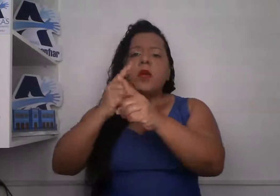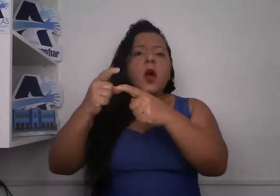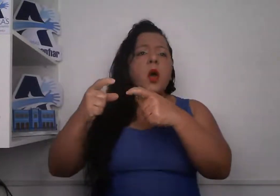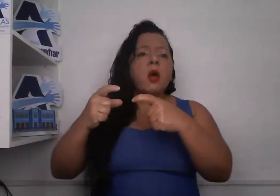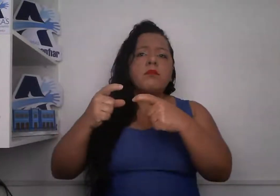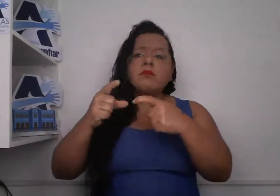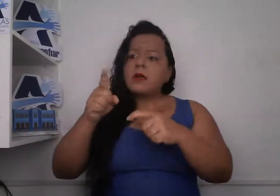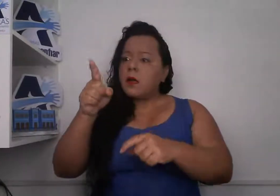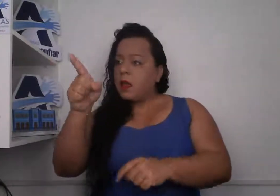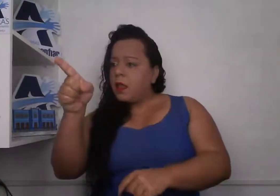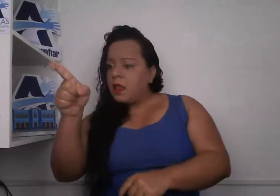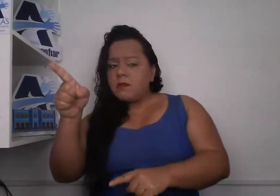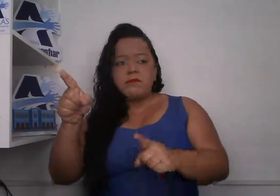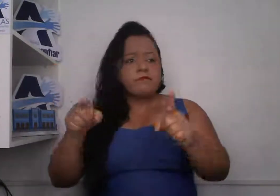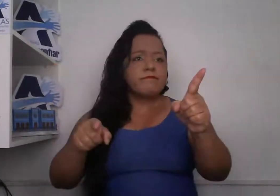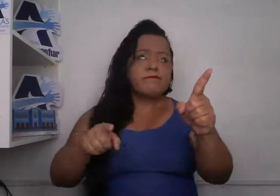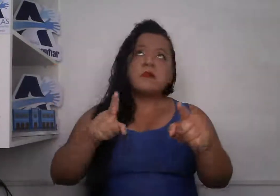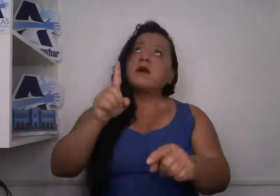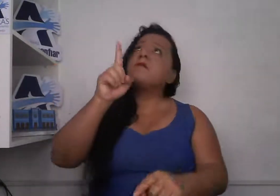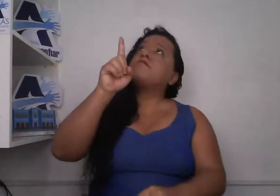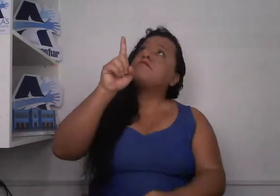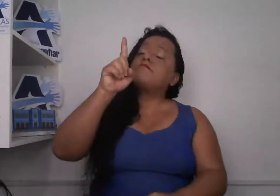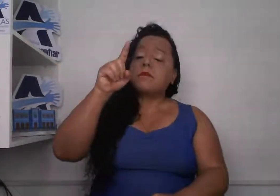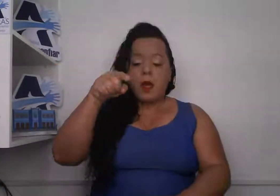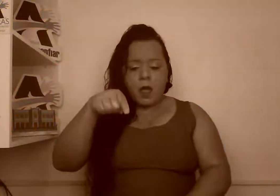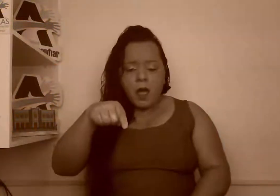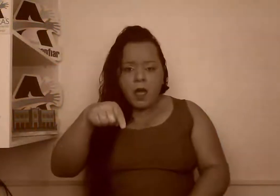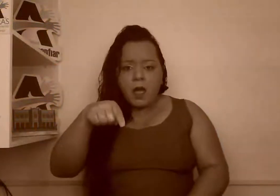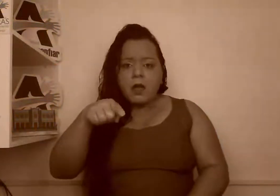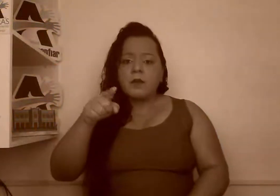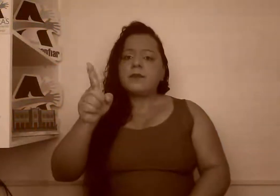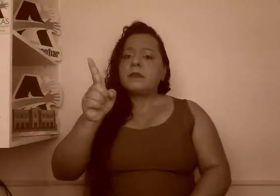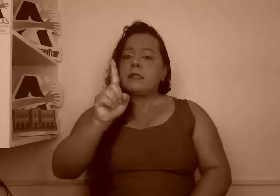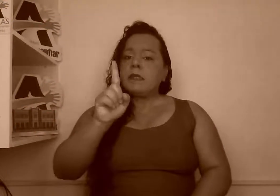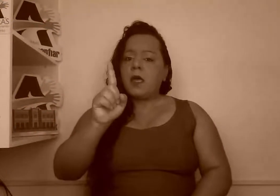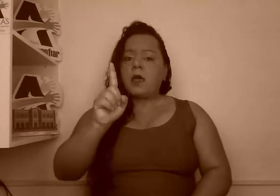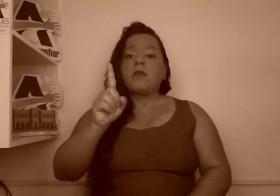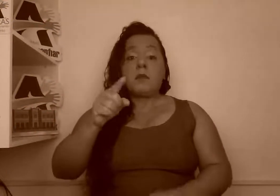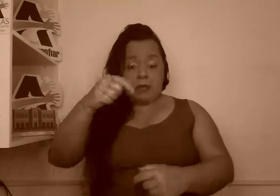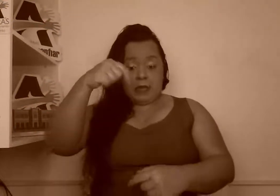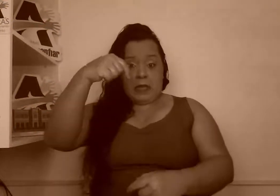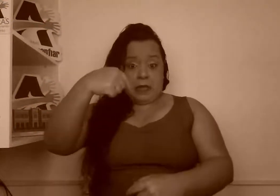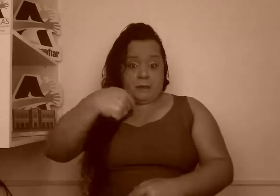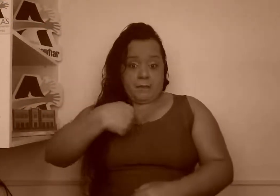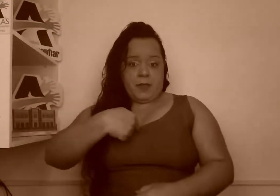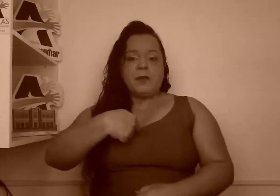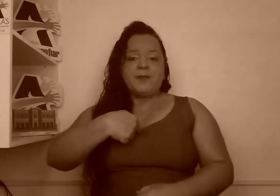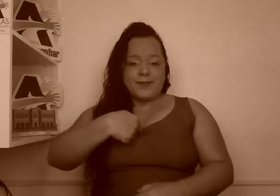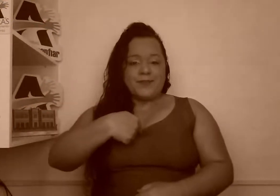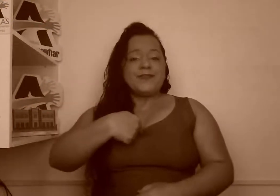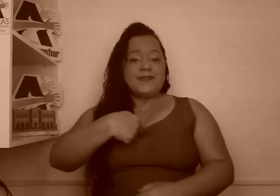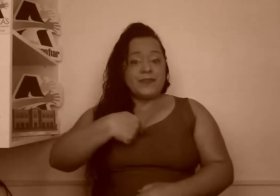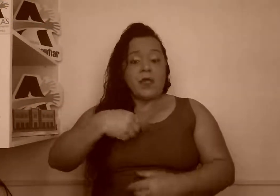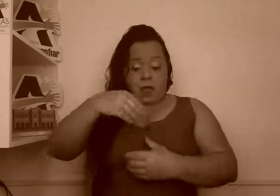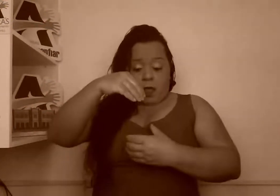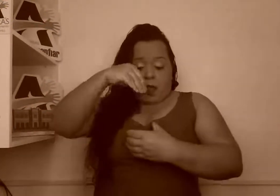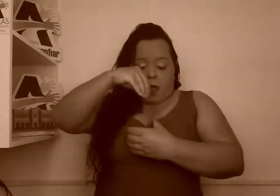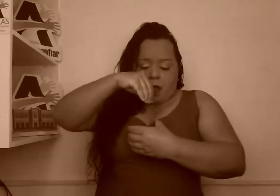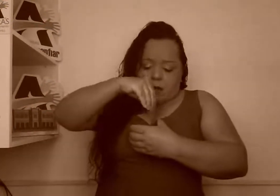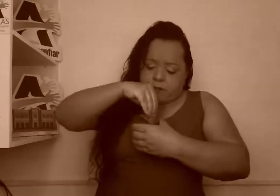eu encontro aonde? Lá? Acolá? Em cima? Embaixo? Não. Eu